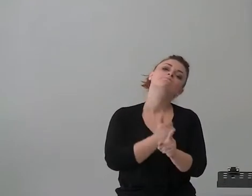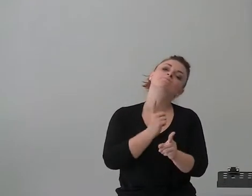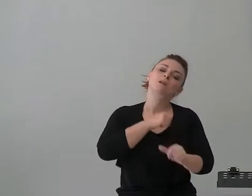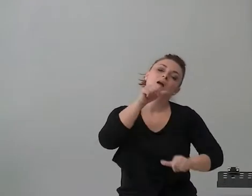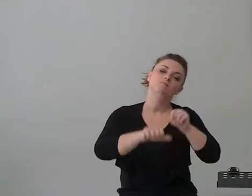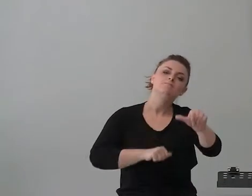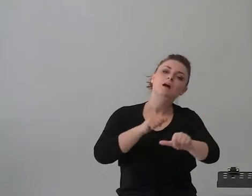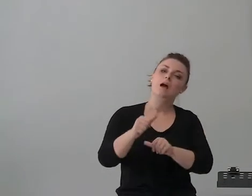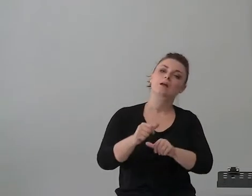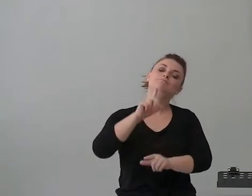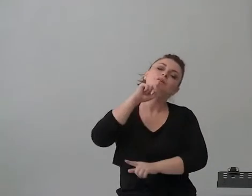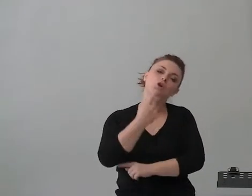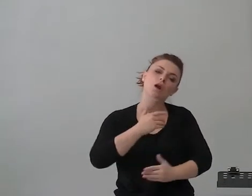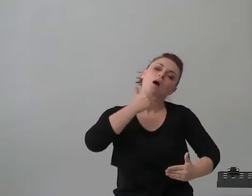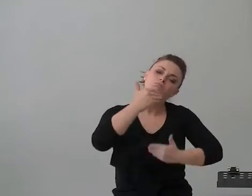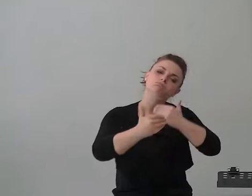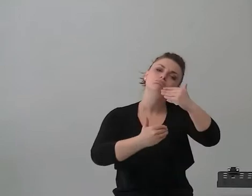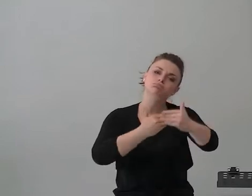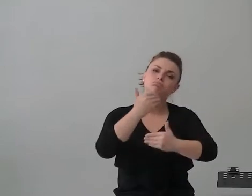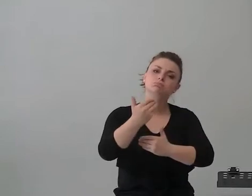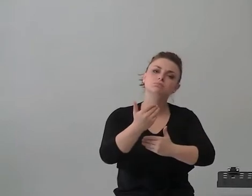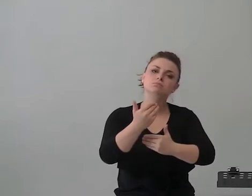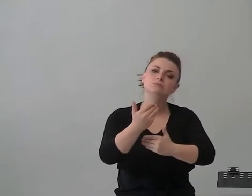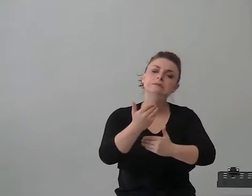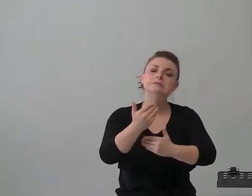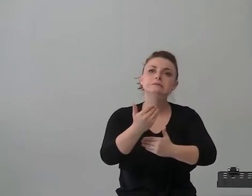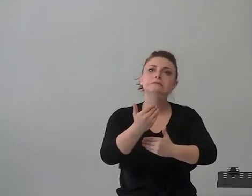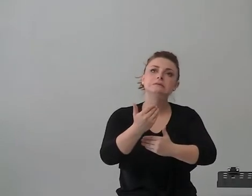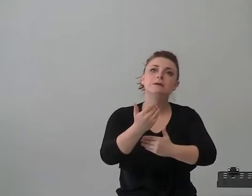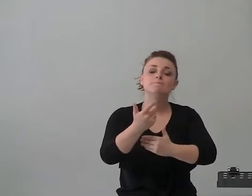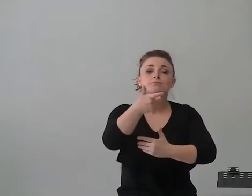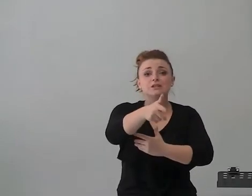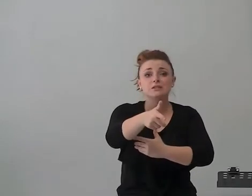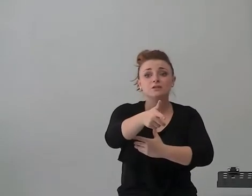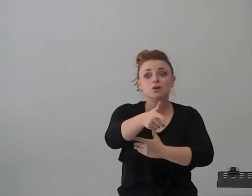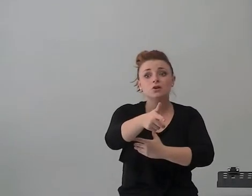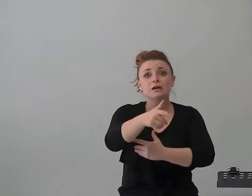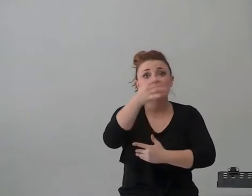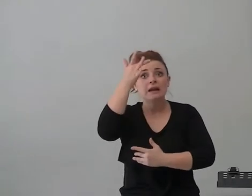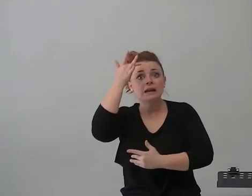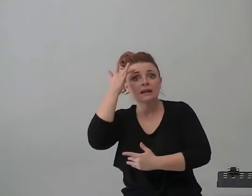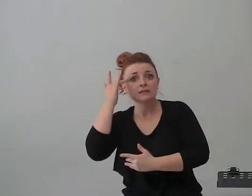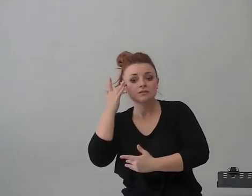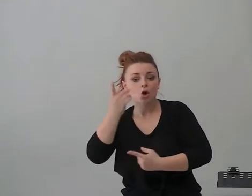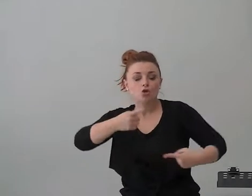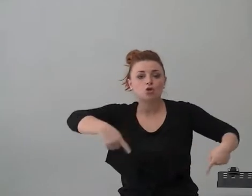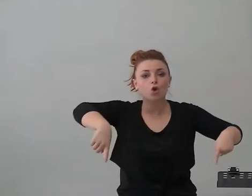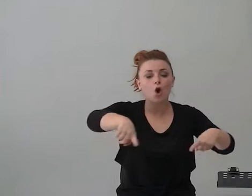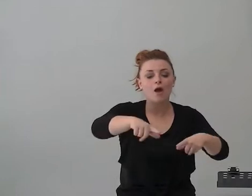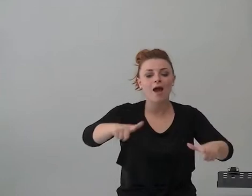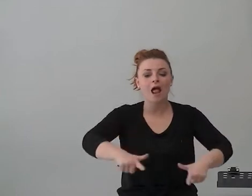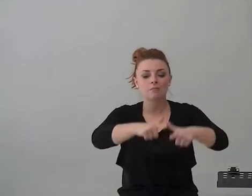sono solo un albero impossecato. E Gesù cerca frutto. Cerca frutto.